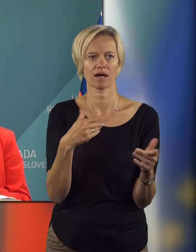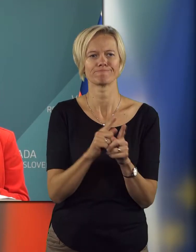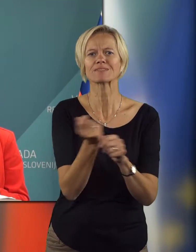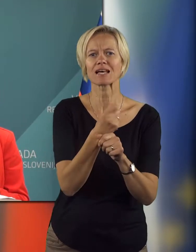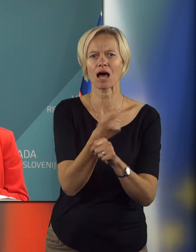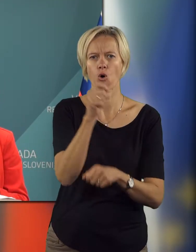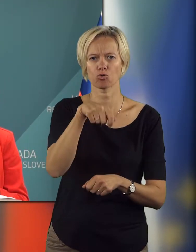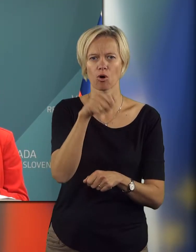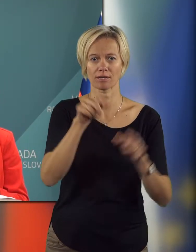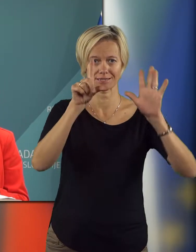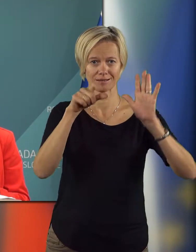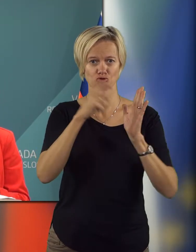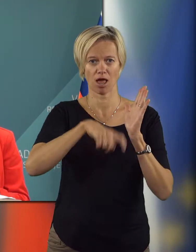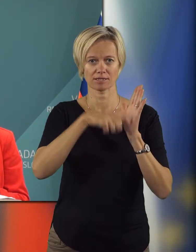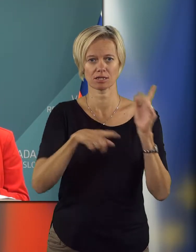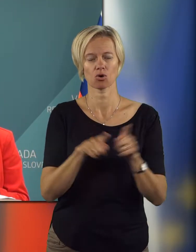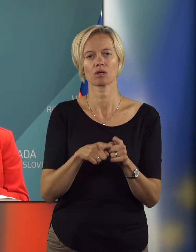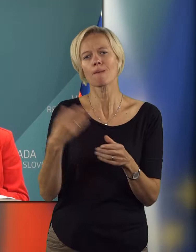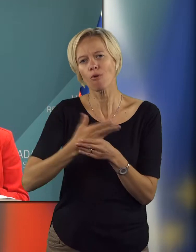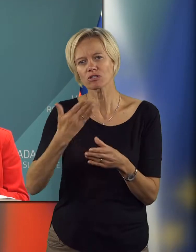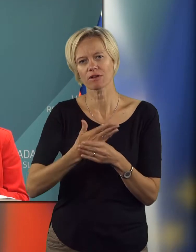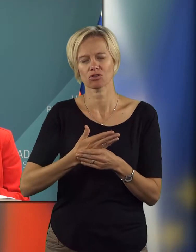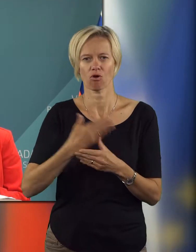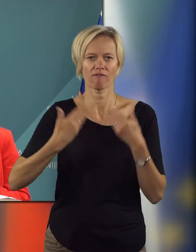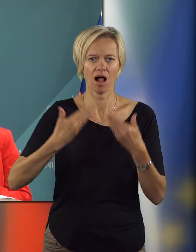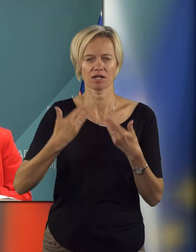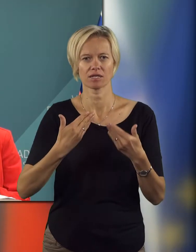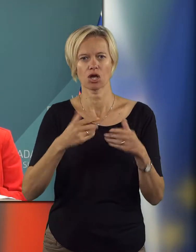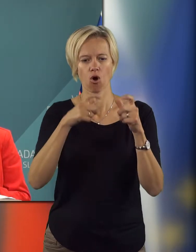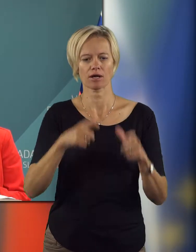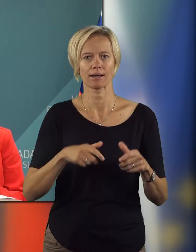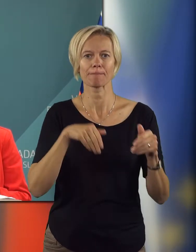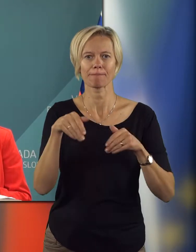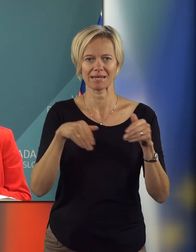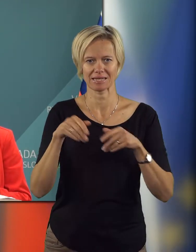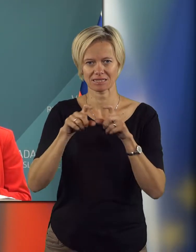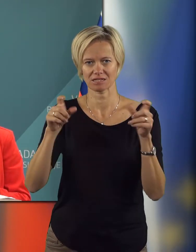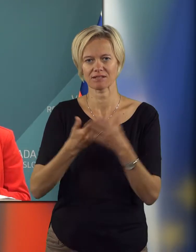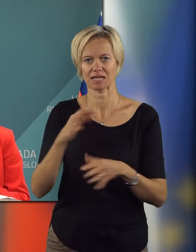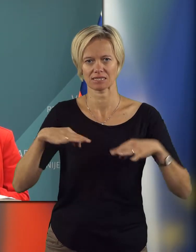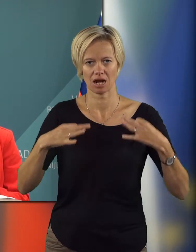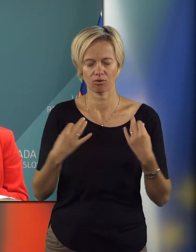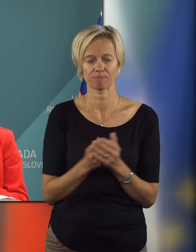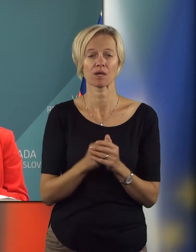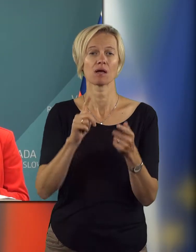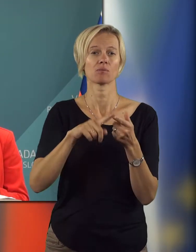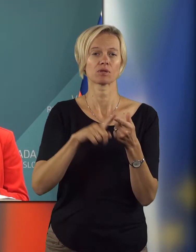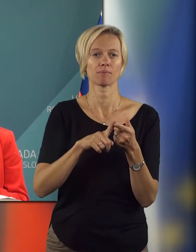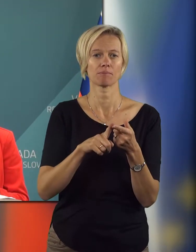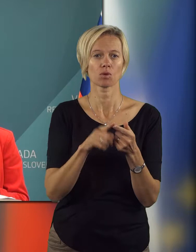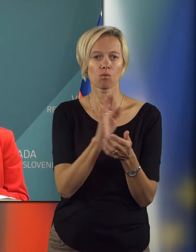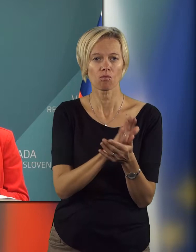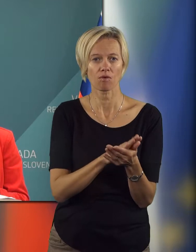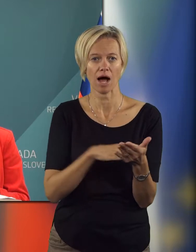sanacijski odbor, 7-članski kot posvetovalni organ ministra za zdravje, potem